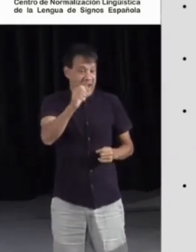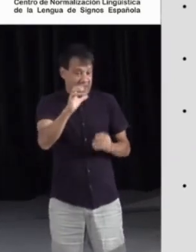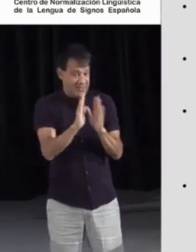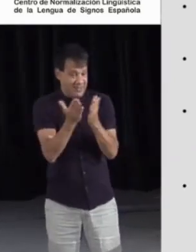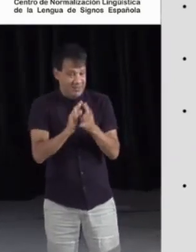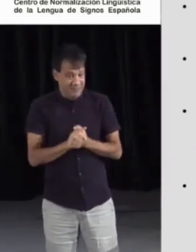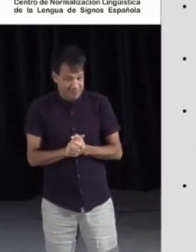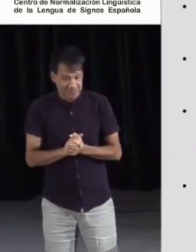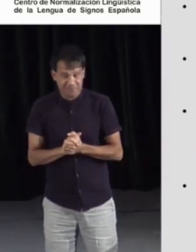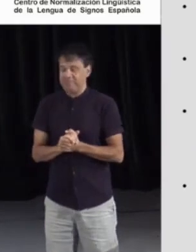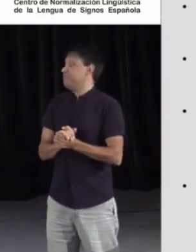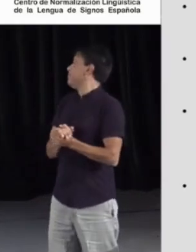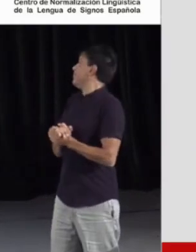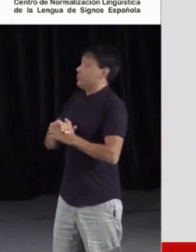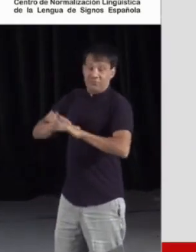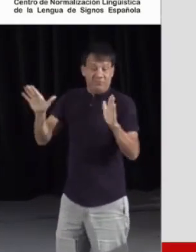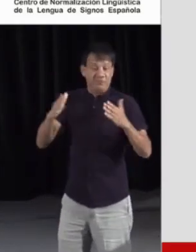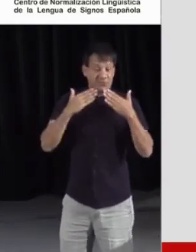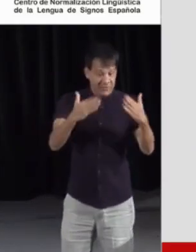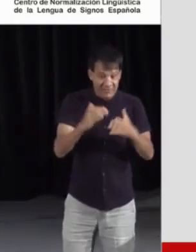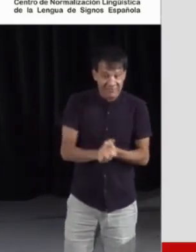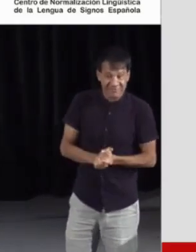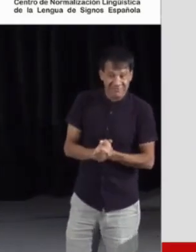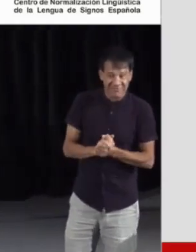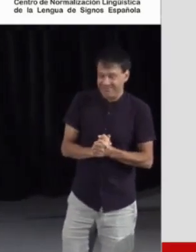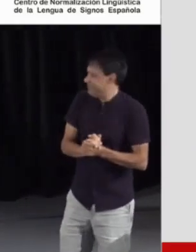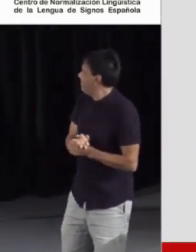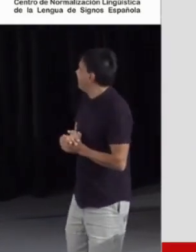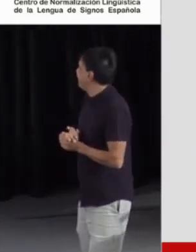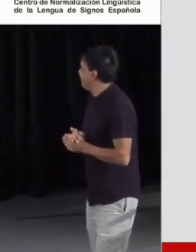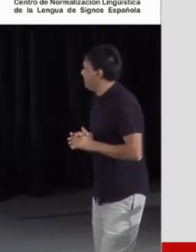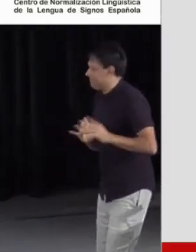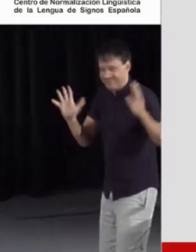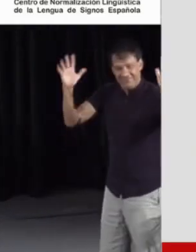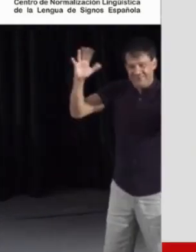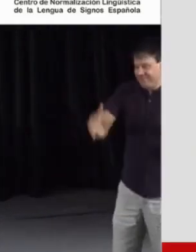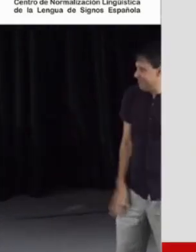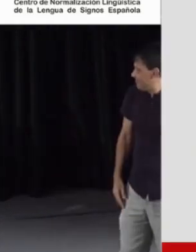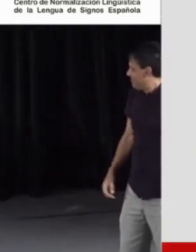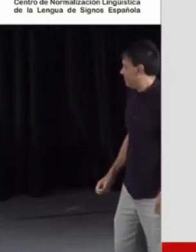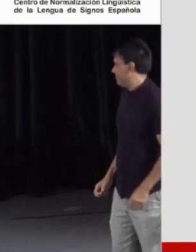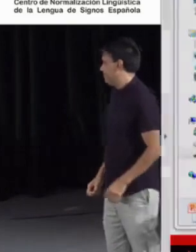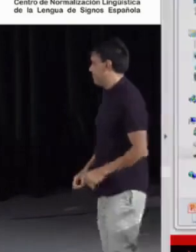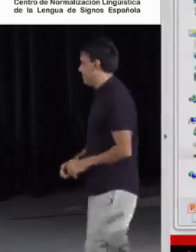y también de la RAE, del diccionario de la RAE. Y nada más. Muchas gracias.